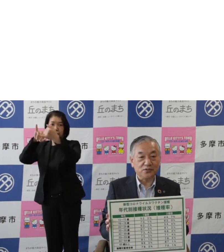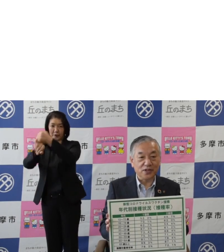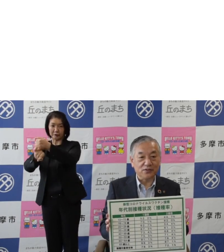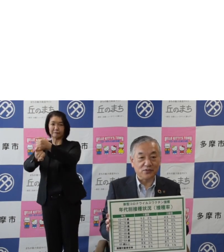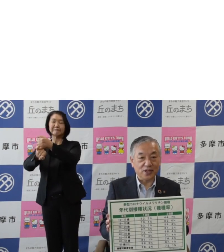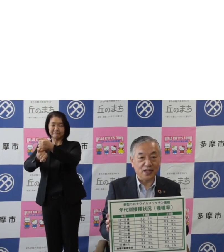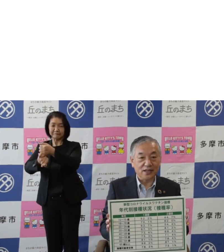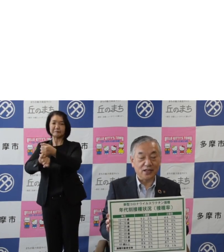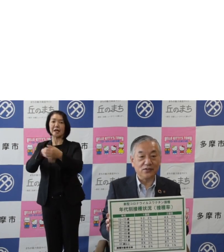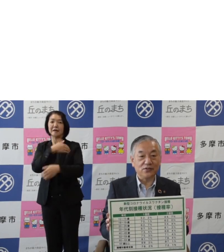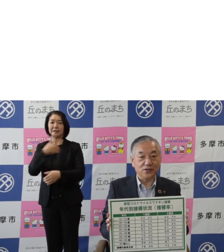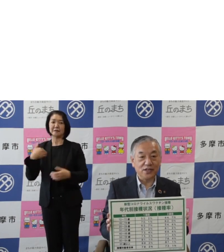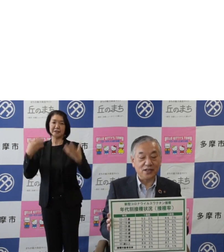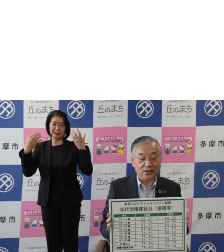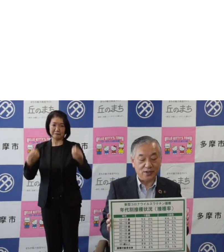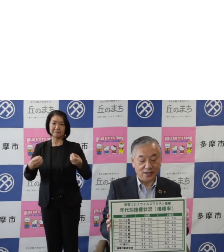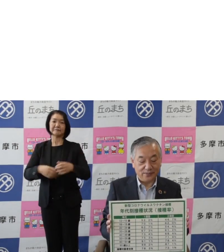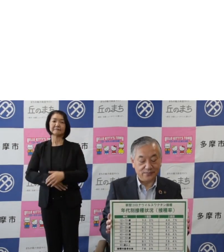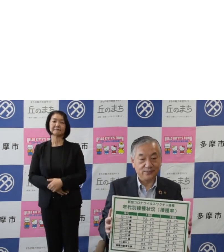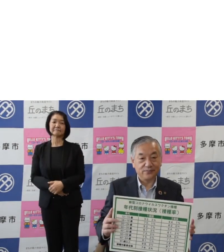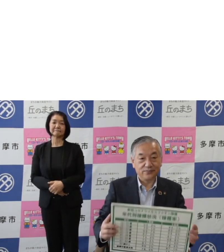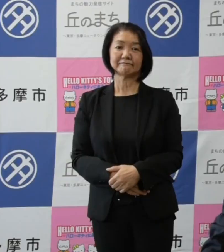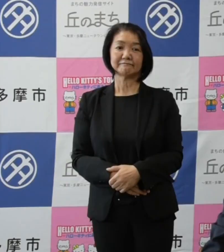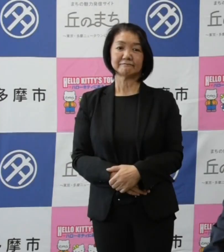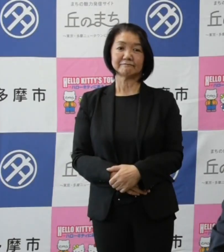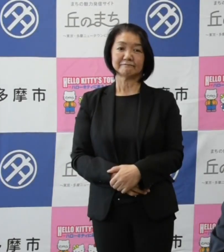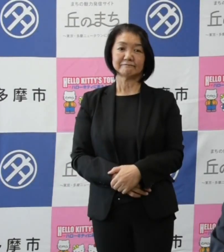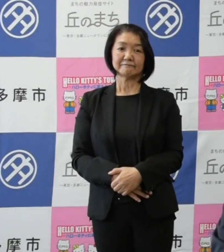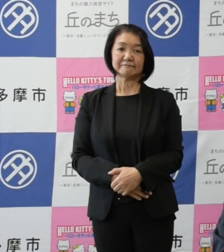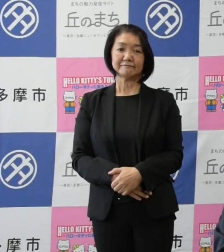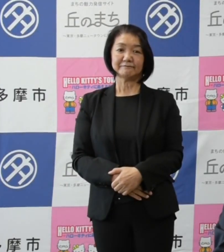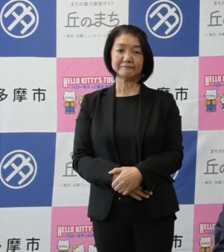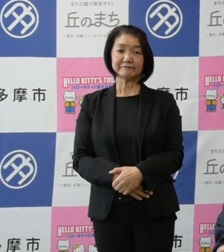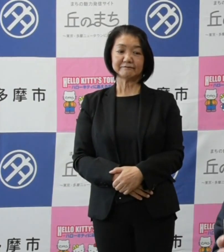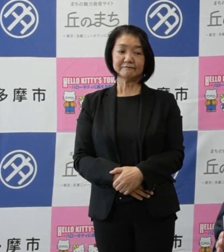供給を受けることができるようになりました。